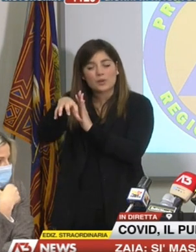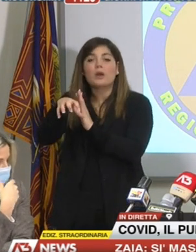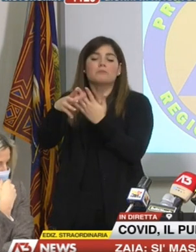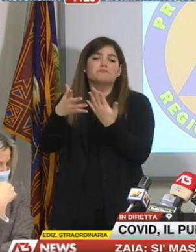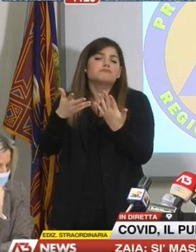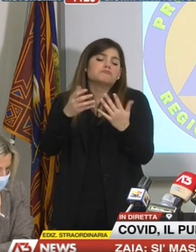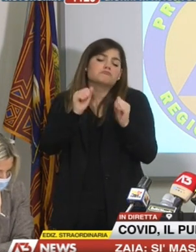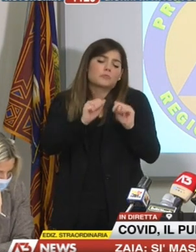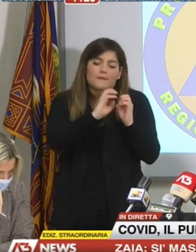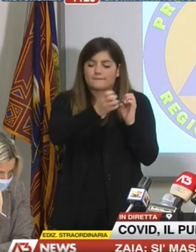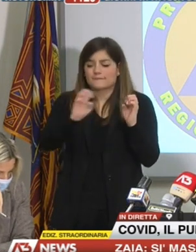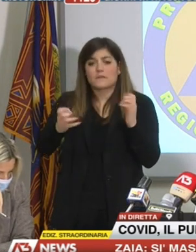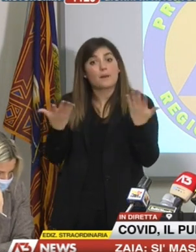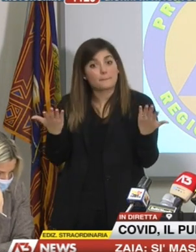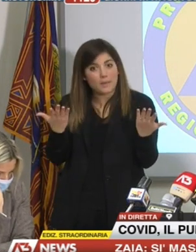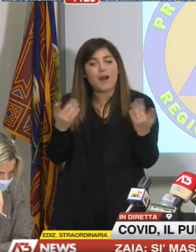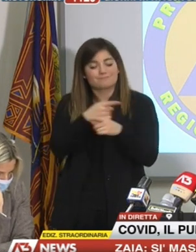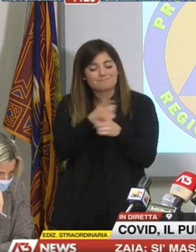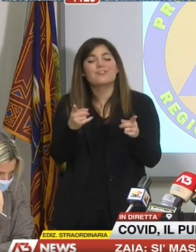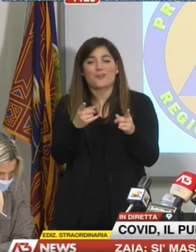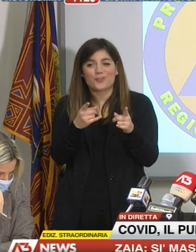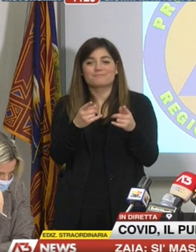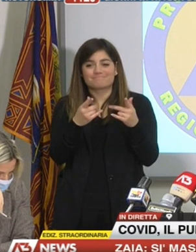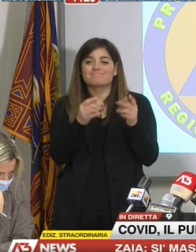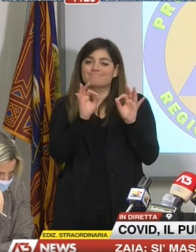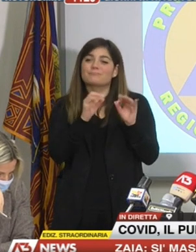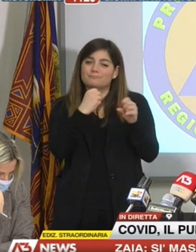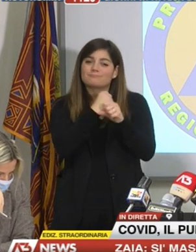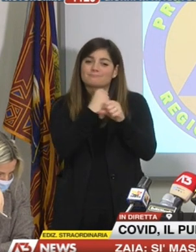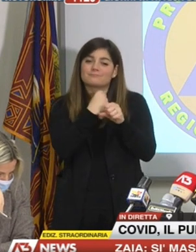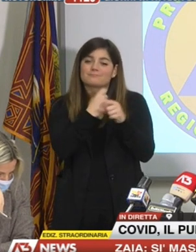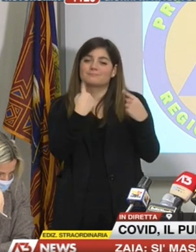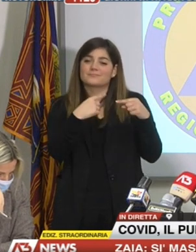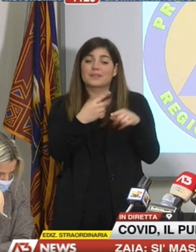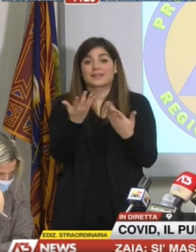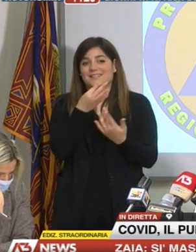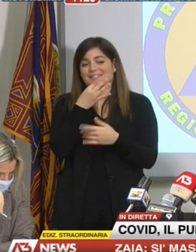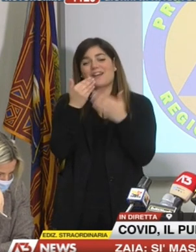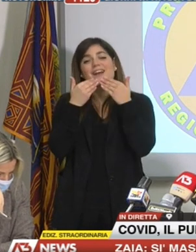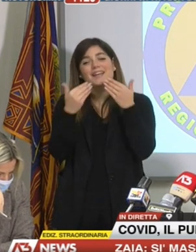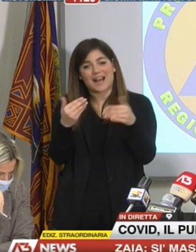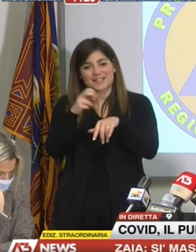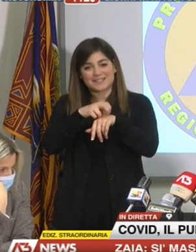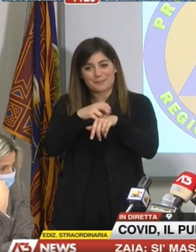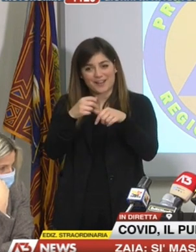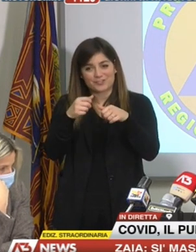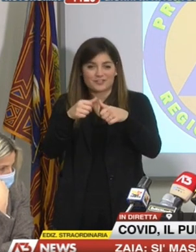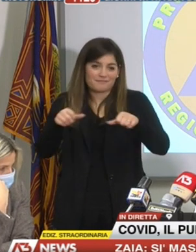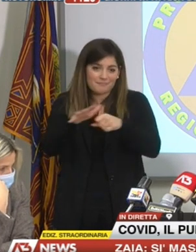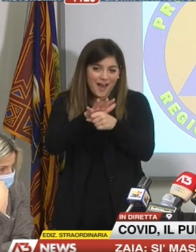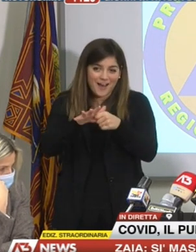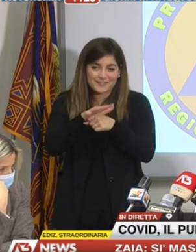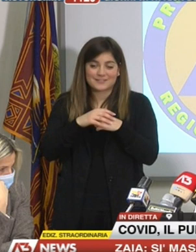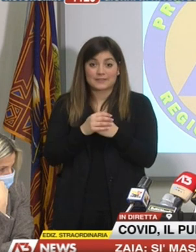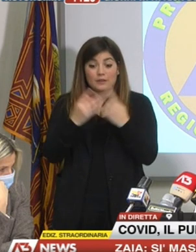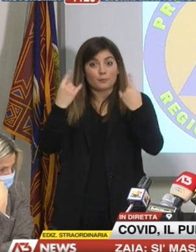medici di base per aver ovviamente affrontato questo tema, che è un tema per noi